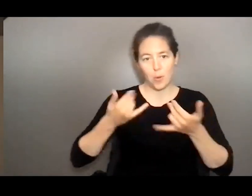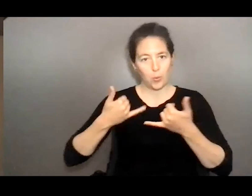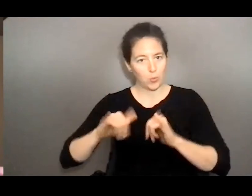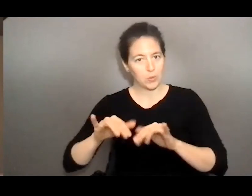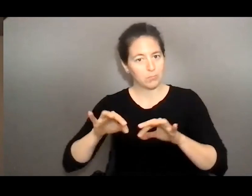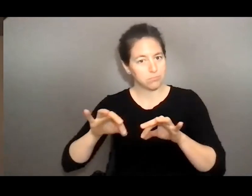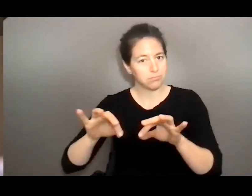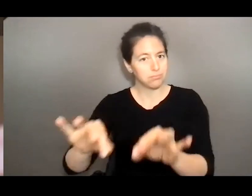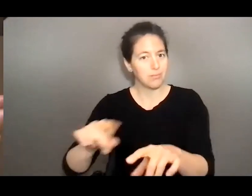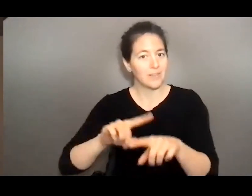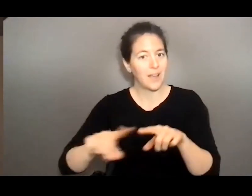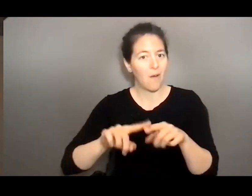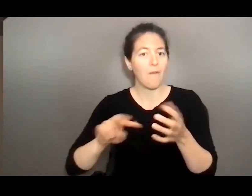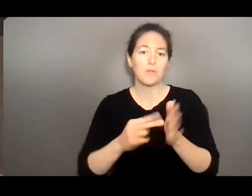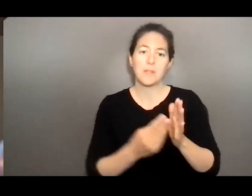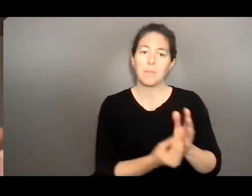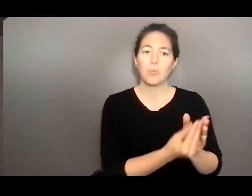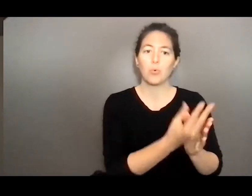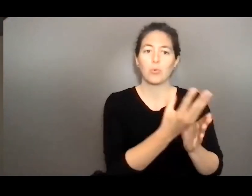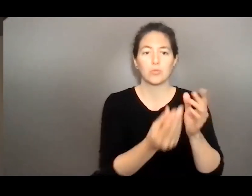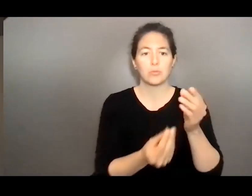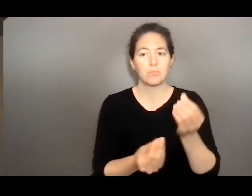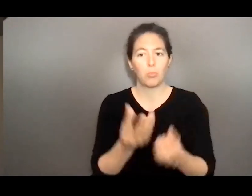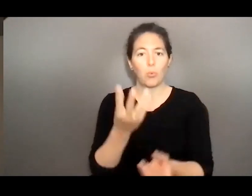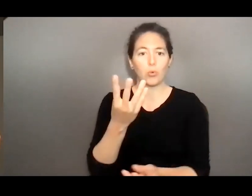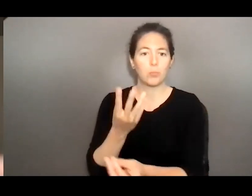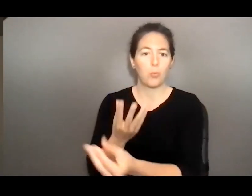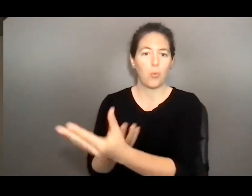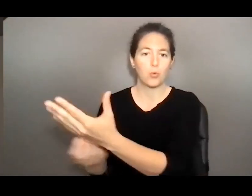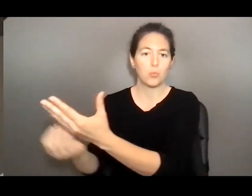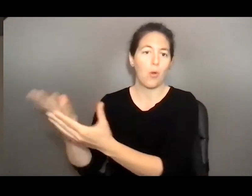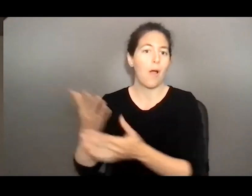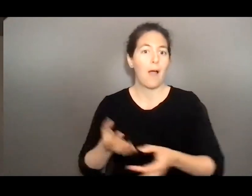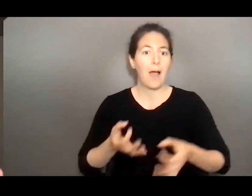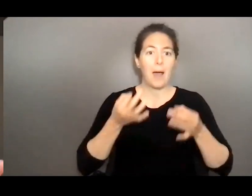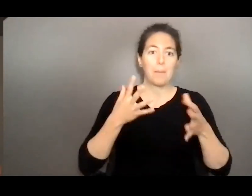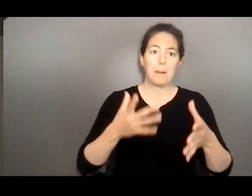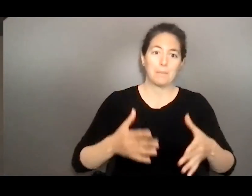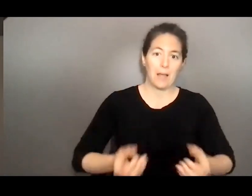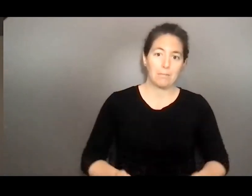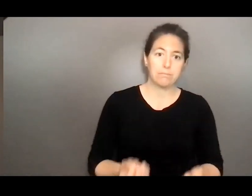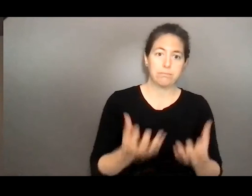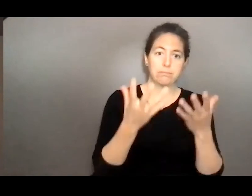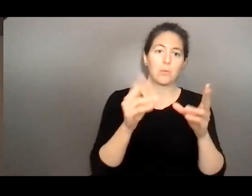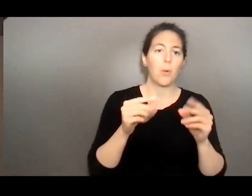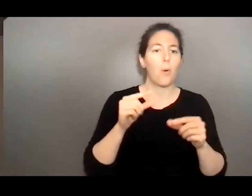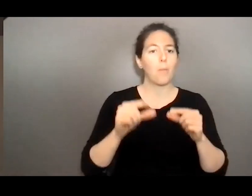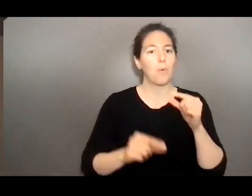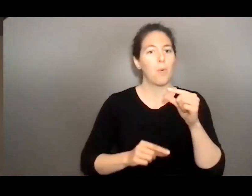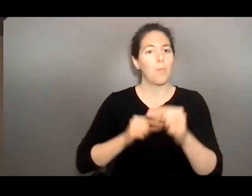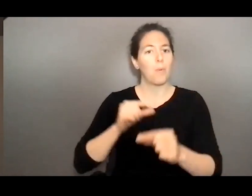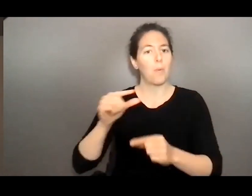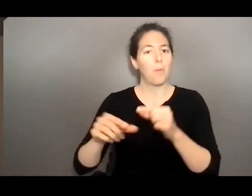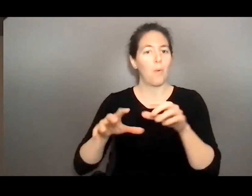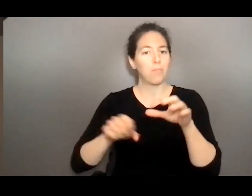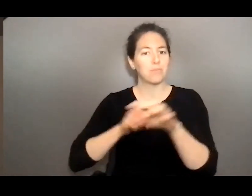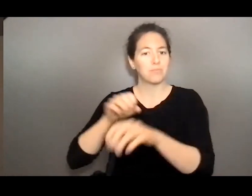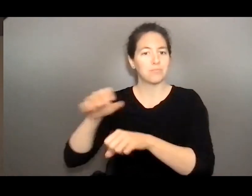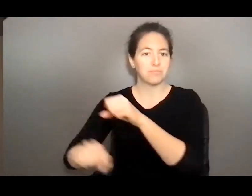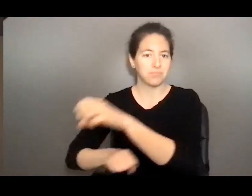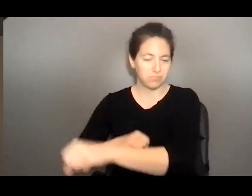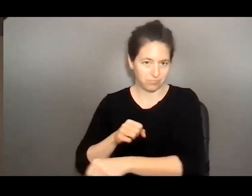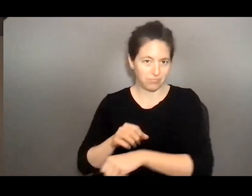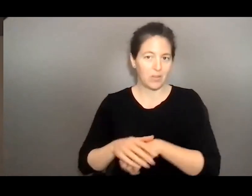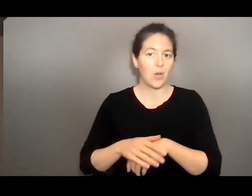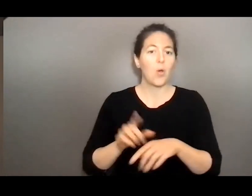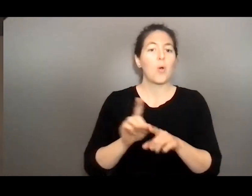d'autres. Comme ça, il y en a toujours d'autres qui arrivent. Ça ne va pas tout sortir en même temps, ça va être graduel. Et on fait la même chose avec, une